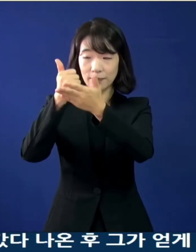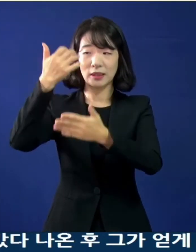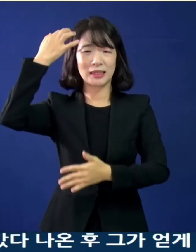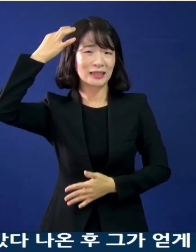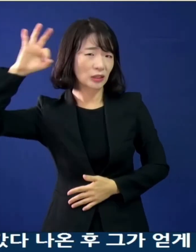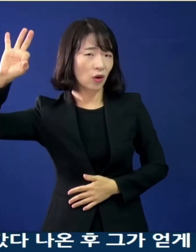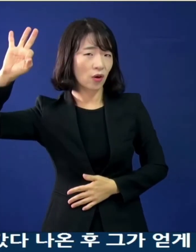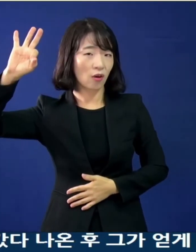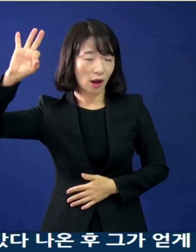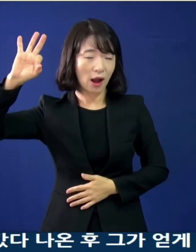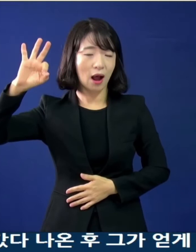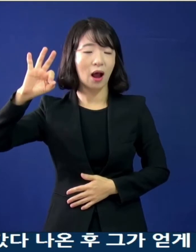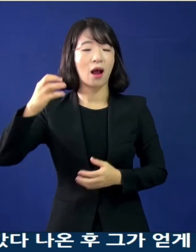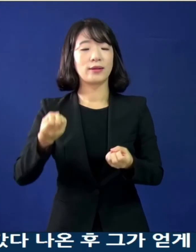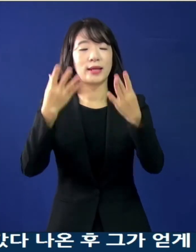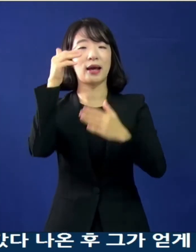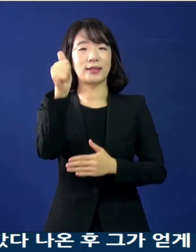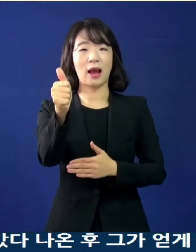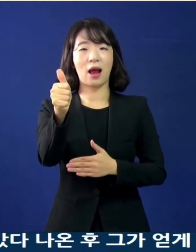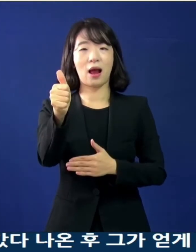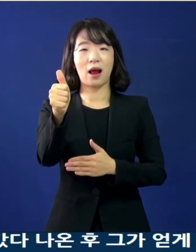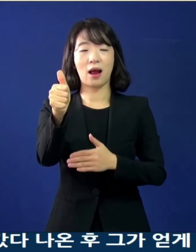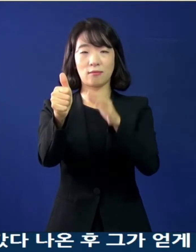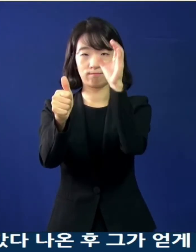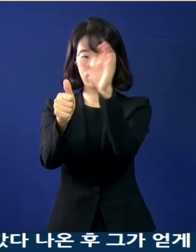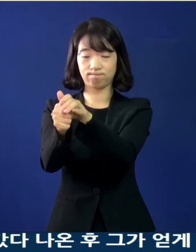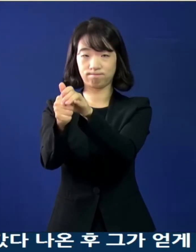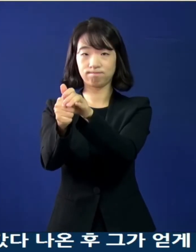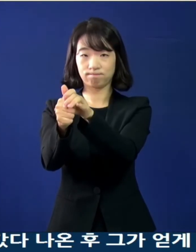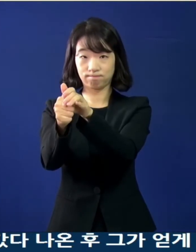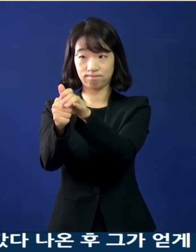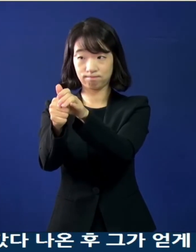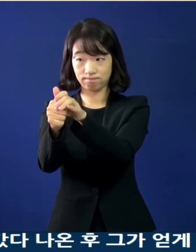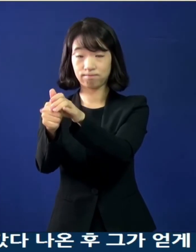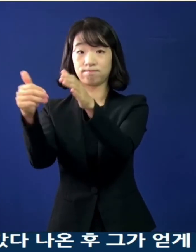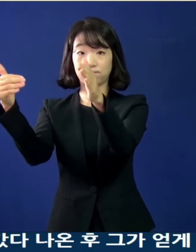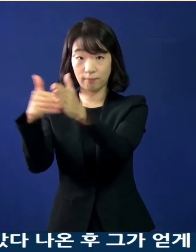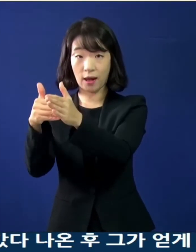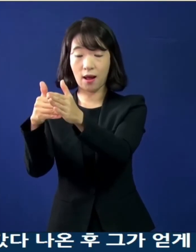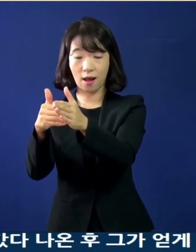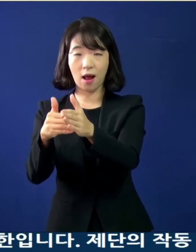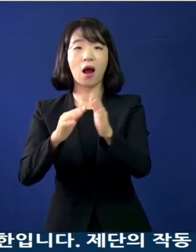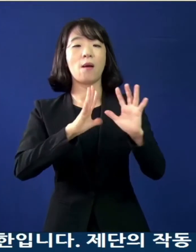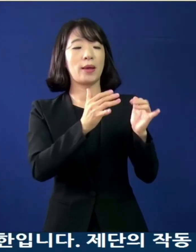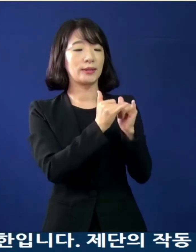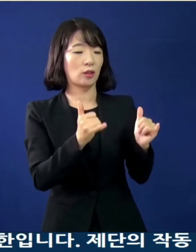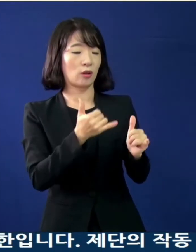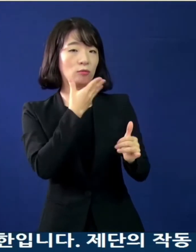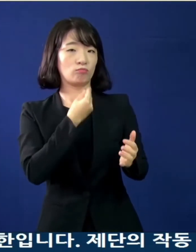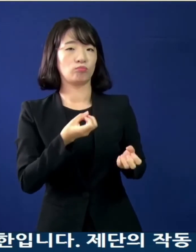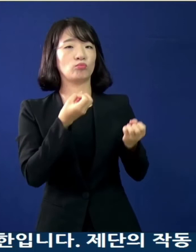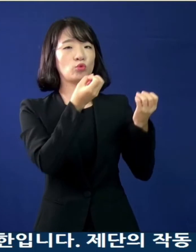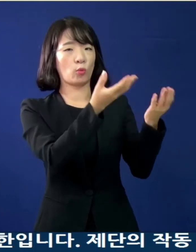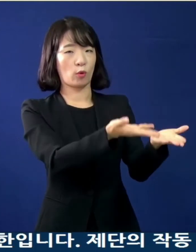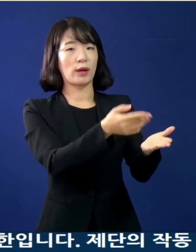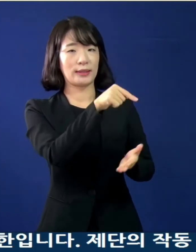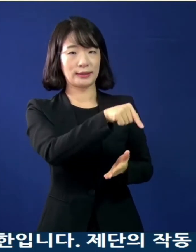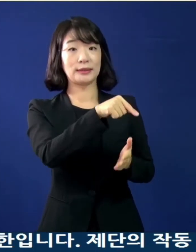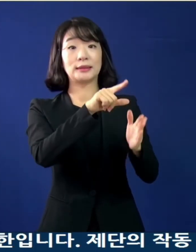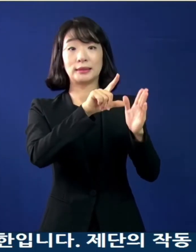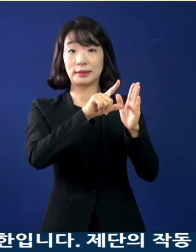하나님이 세우신 제사장을 통해서 백성 전체를 축복하는 이 축복권이 이스라엘 백성 가운데 세워졌다는